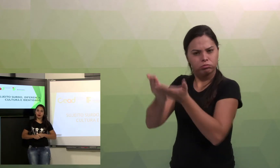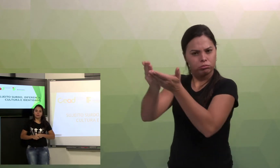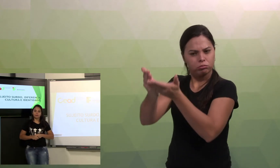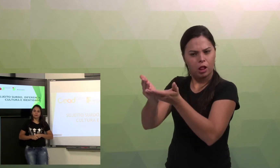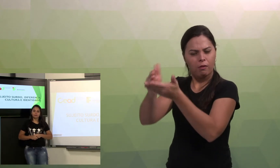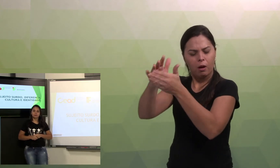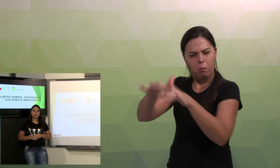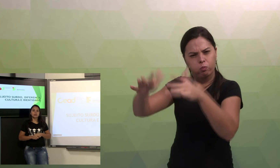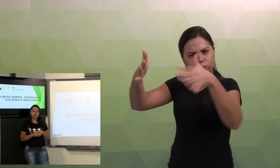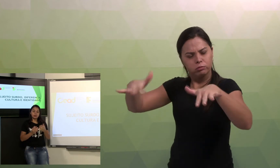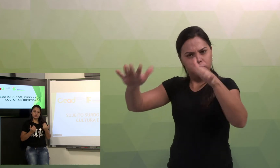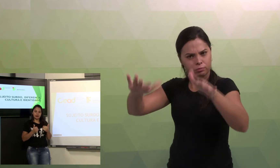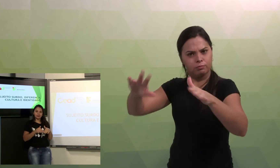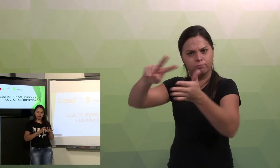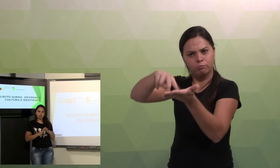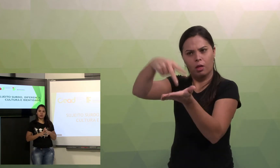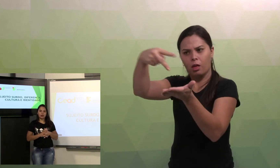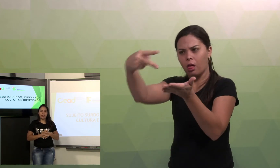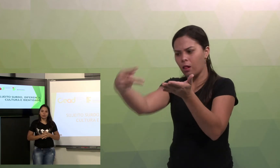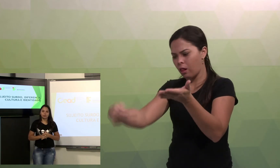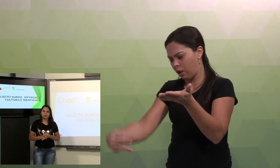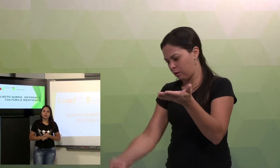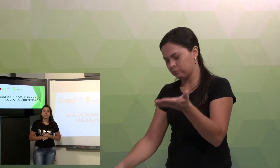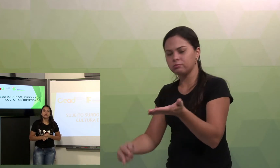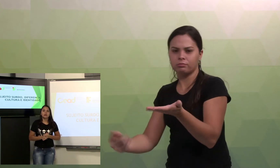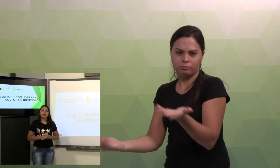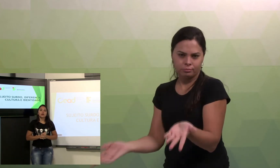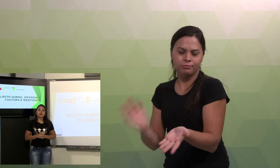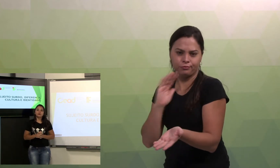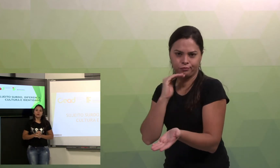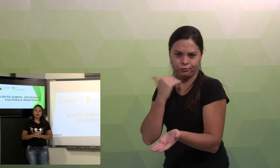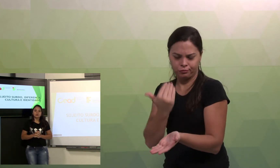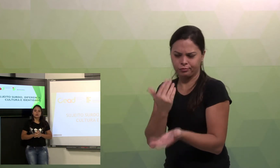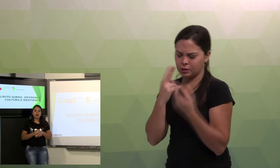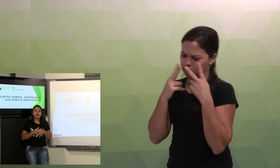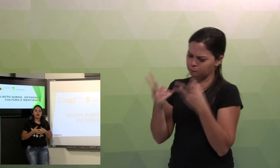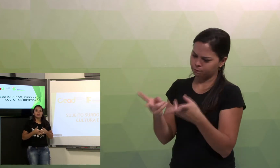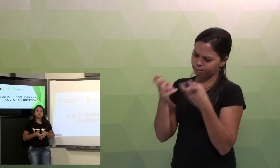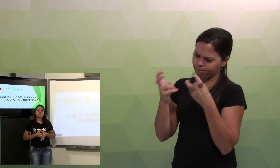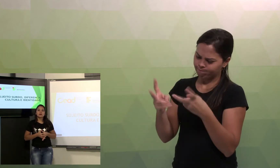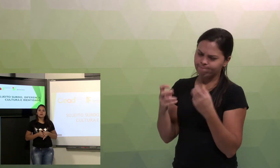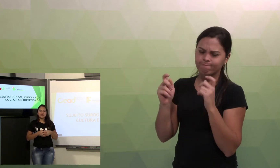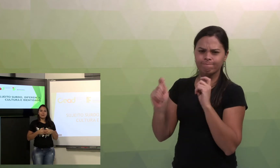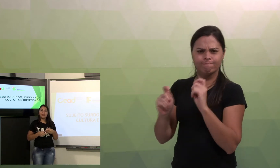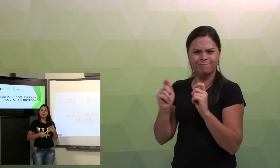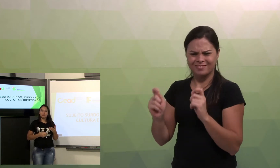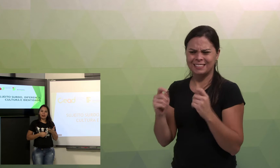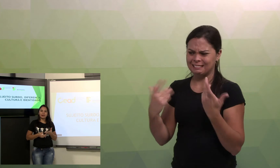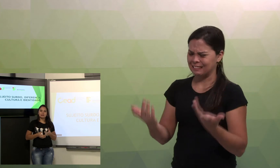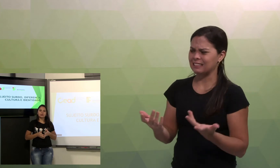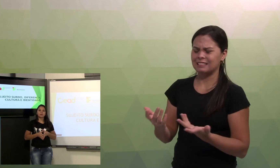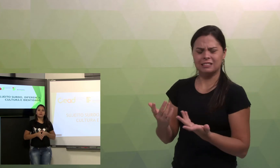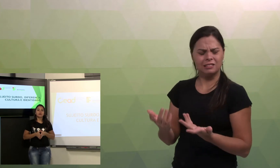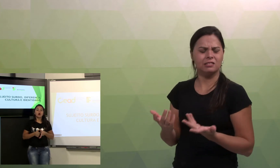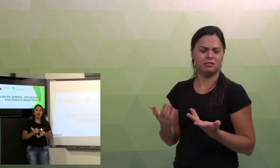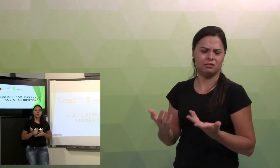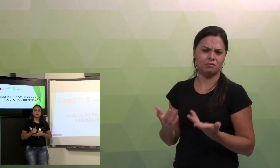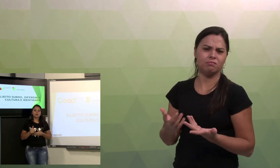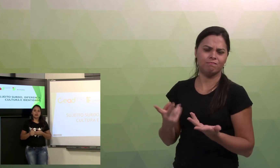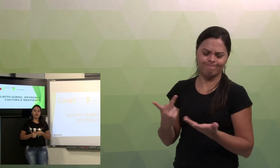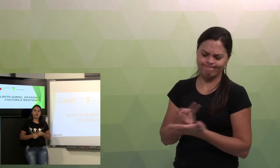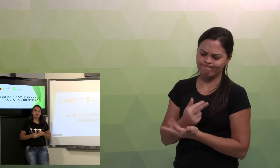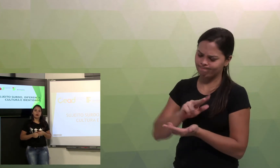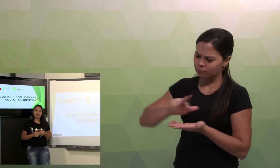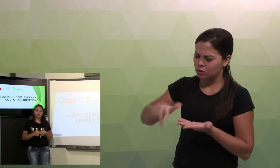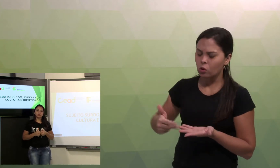o alto mar. E de lá, jogavam. Olhando isso, nós pensamos que tamanha imprudência.